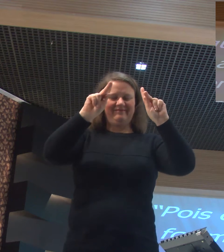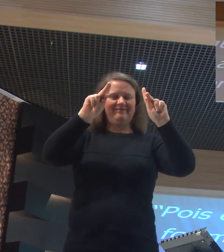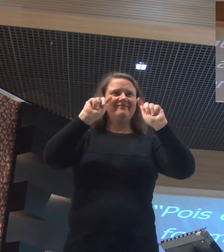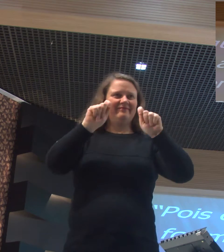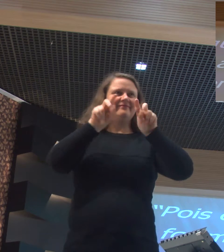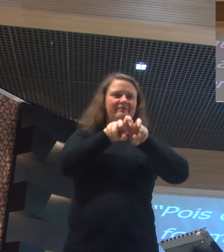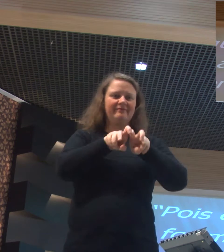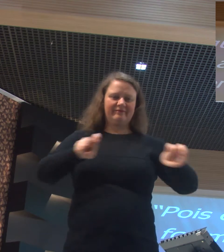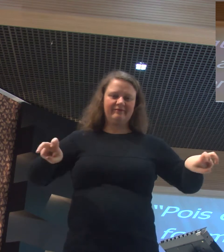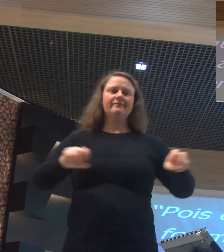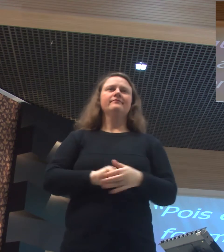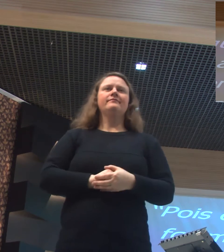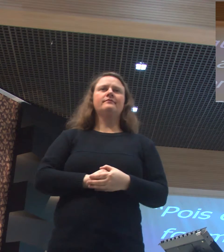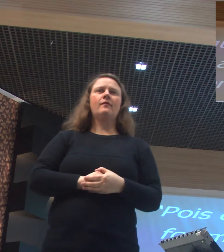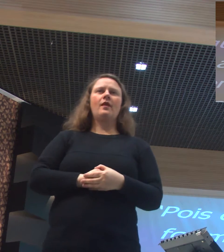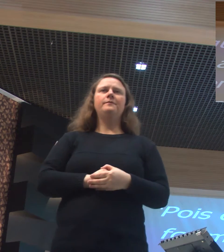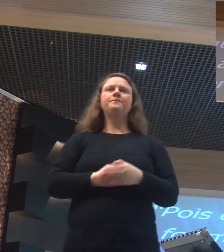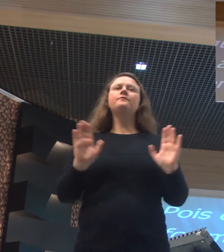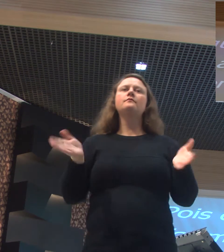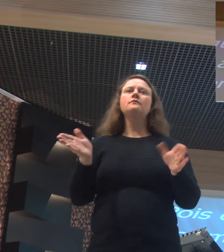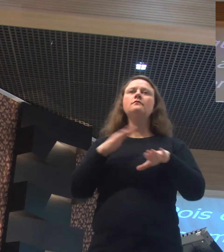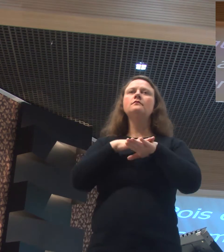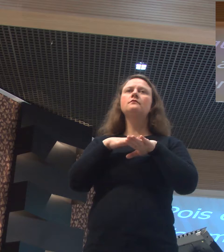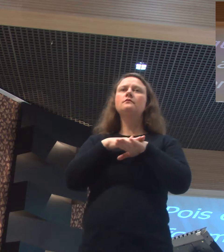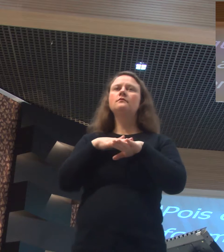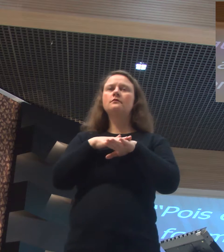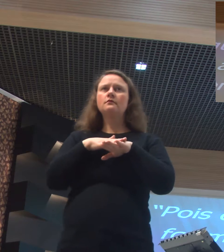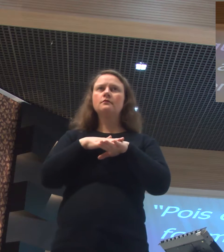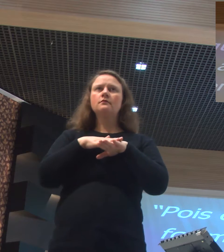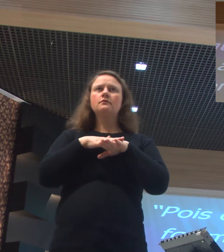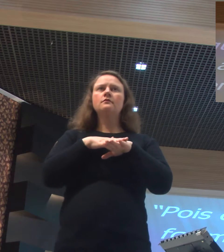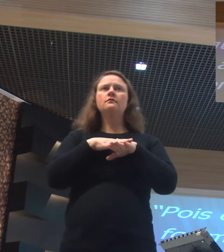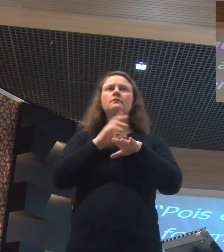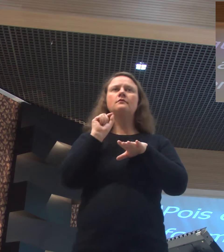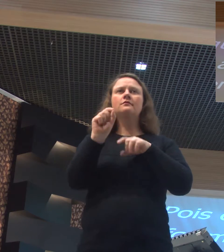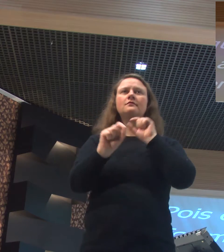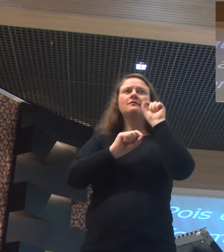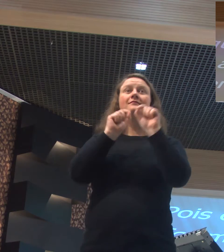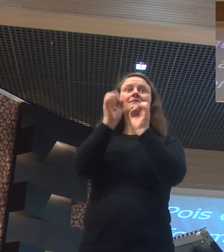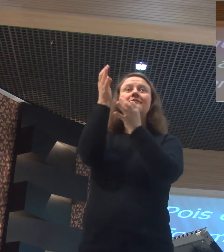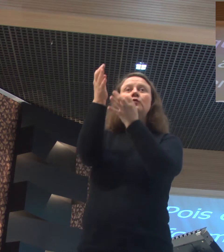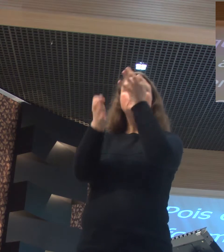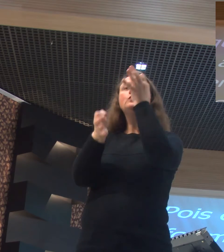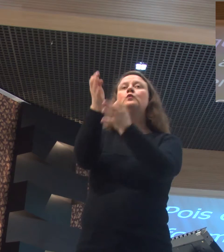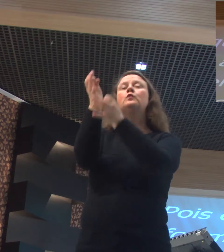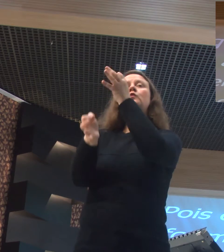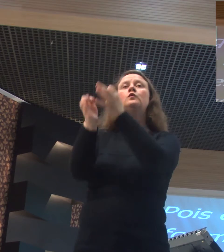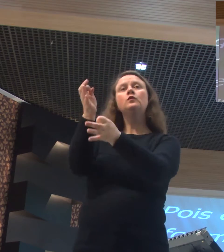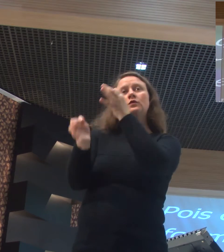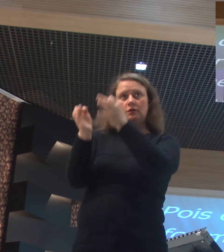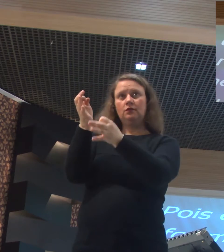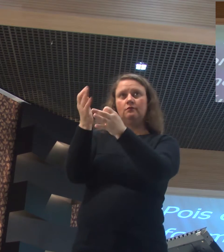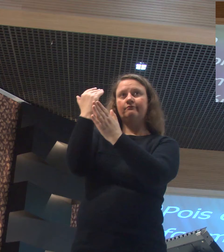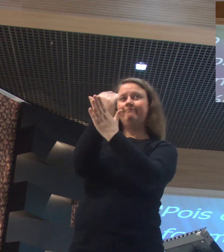na presença de Deus e a gente vai conversar um pouquinho aqui sobre justiça.